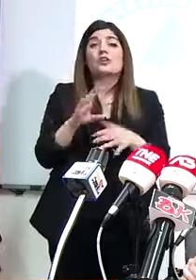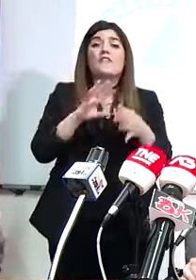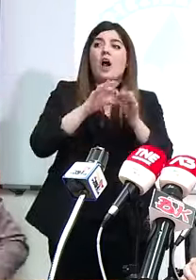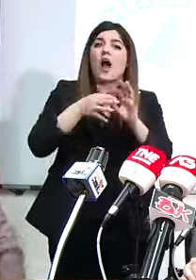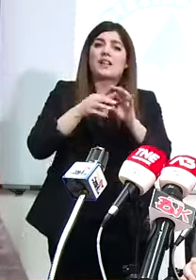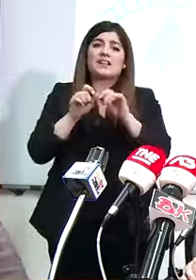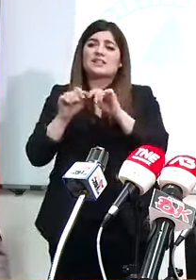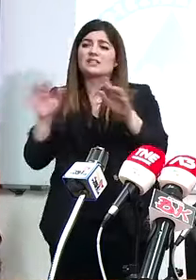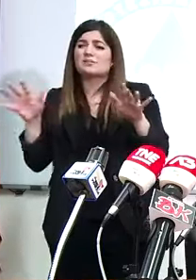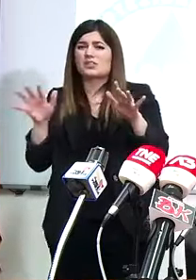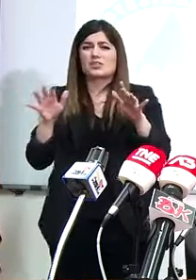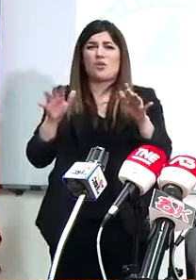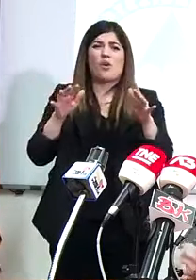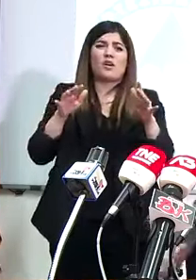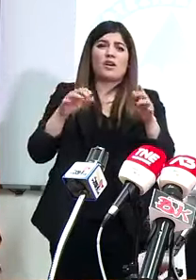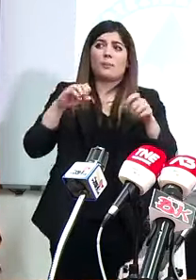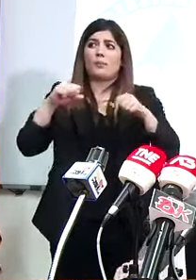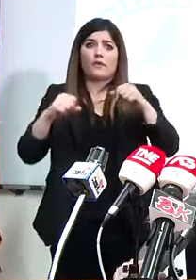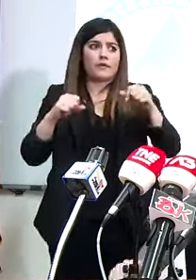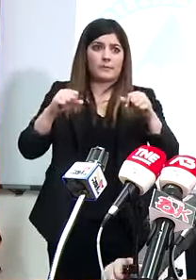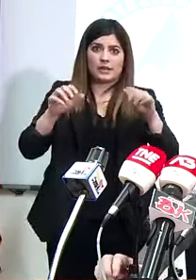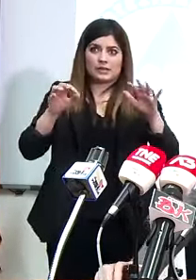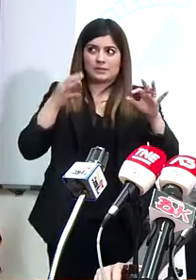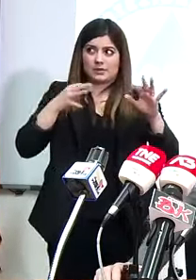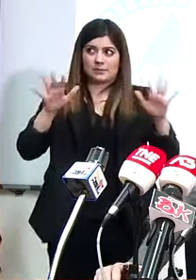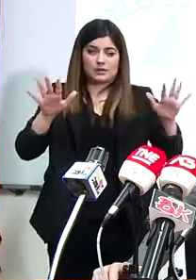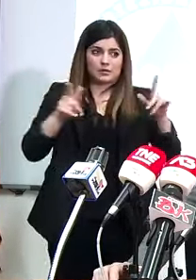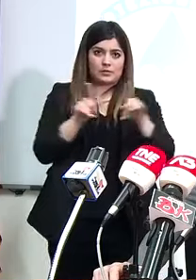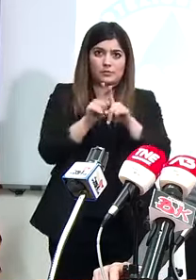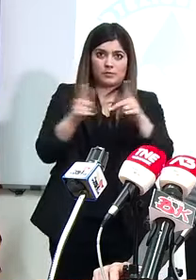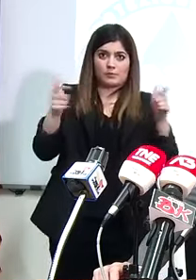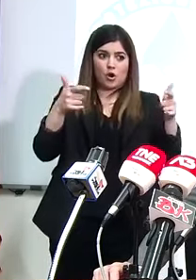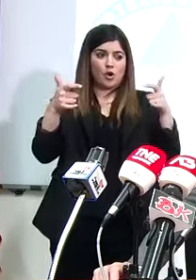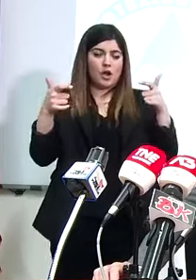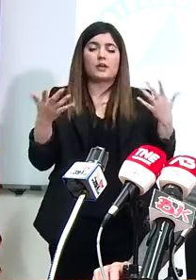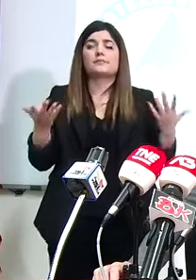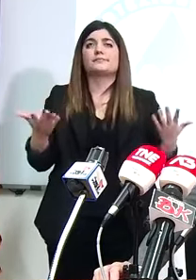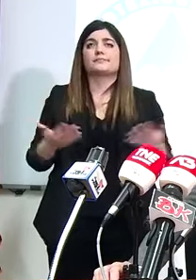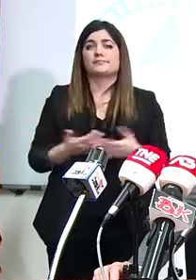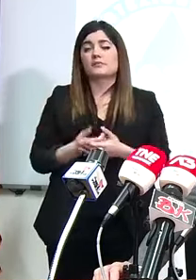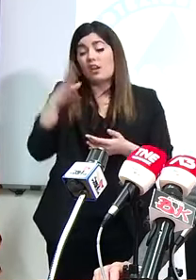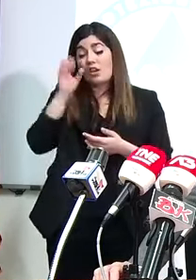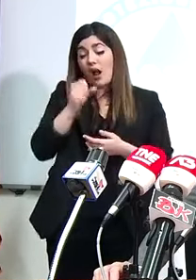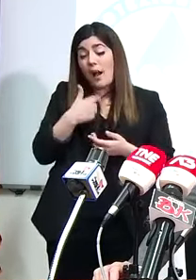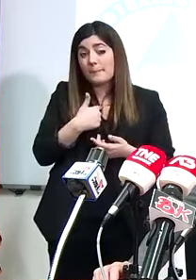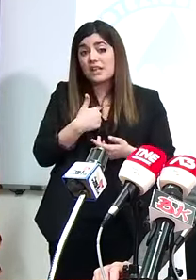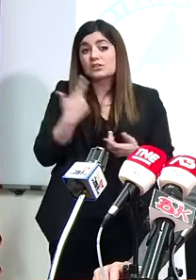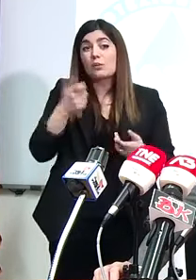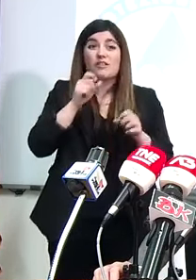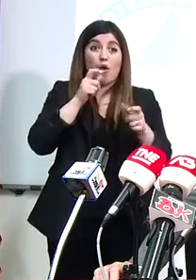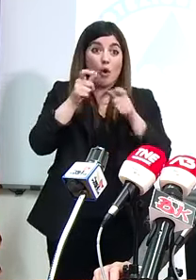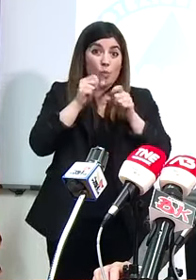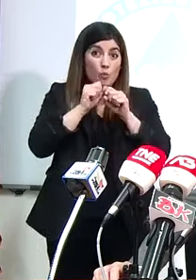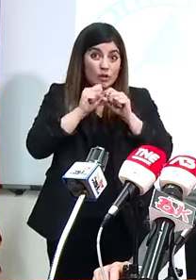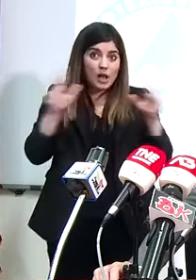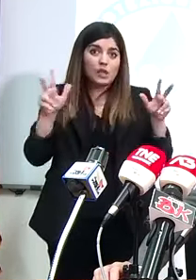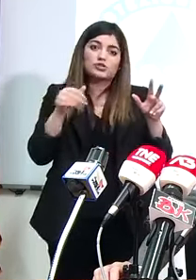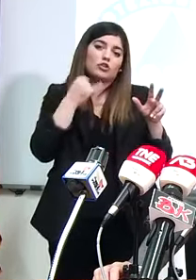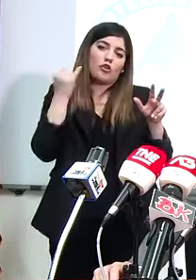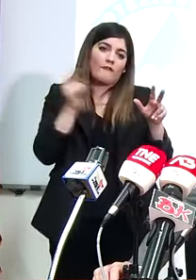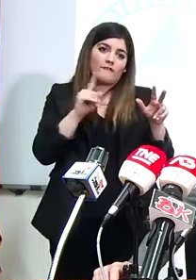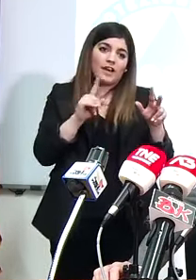immagina che ogni movimento si sa se difficili capisco anche no per gr unica sei una grande struttura non è facile va bene non è